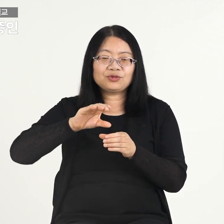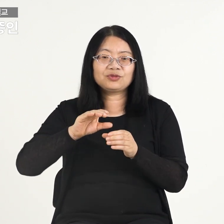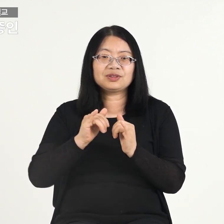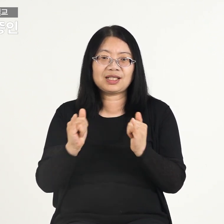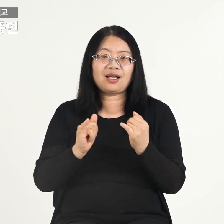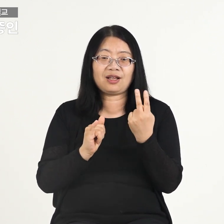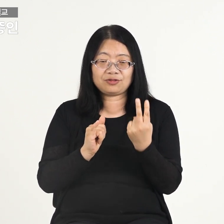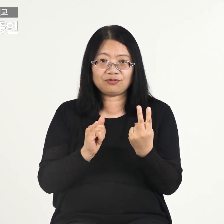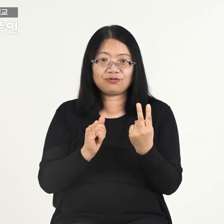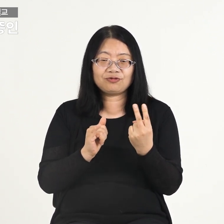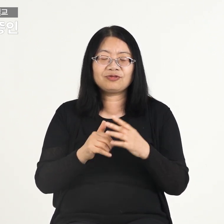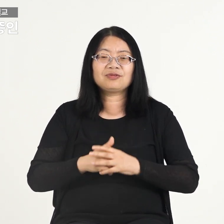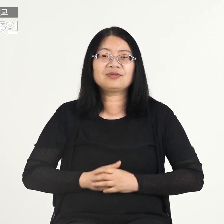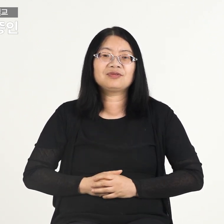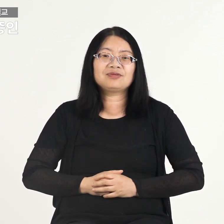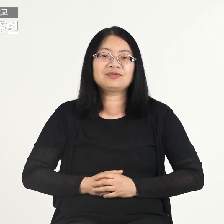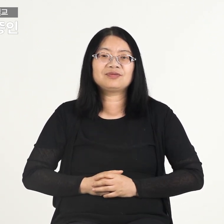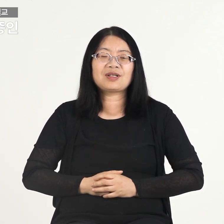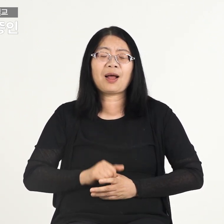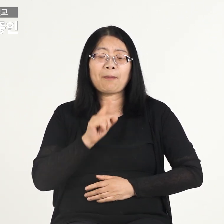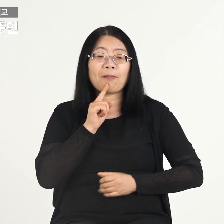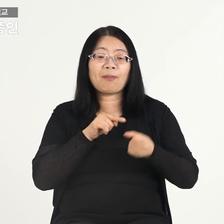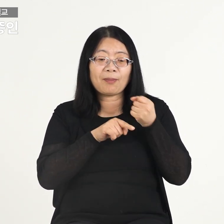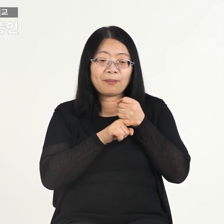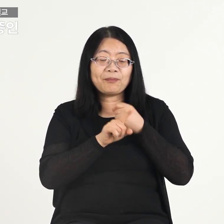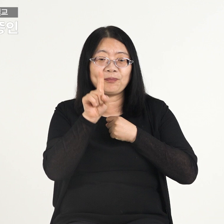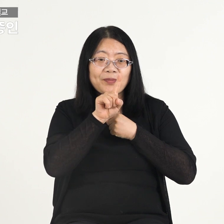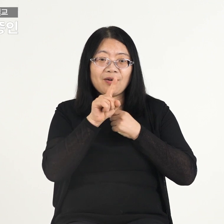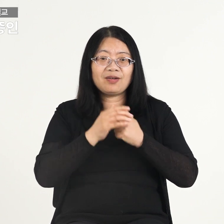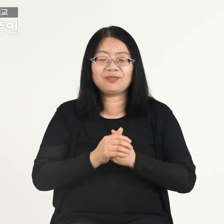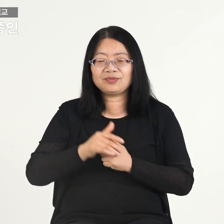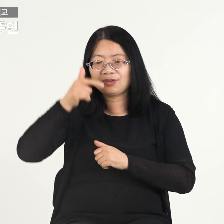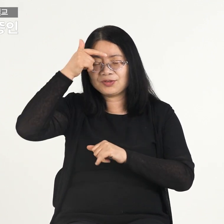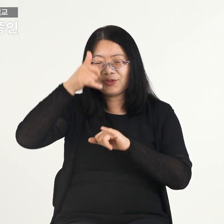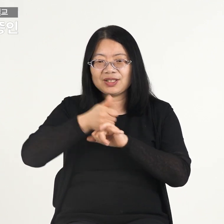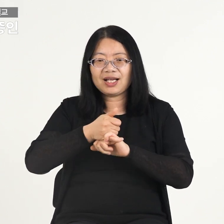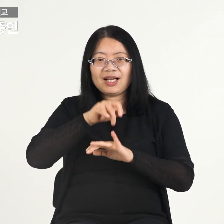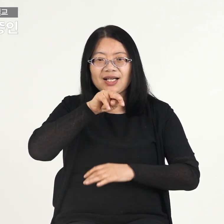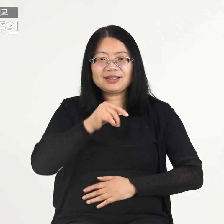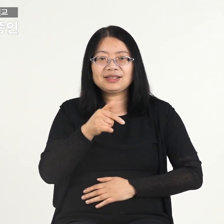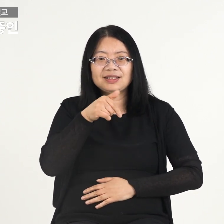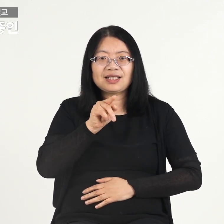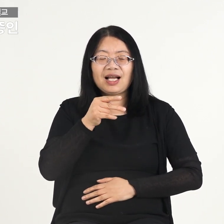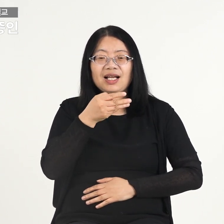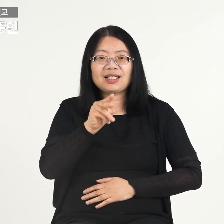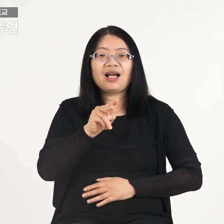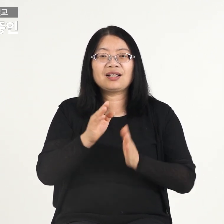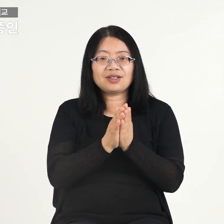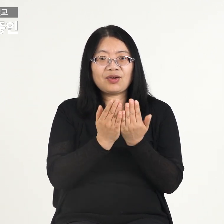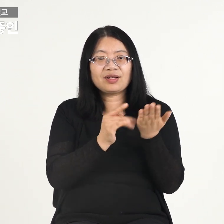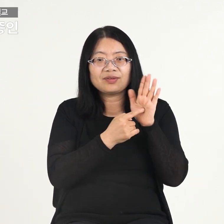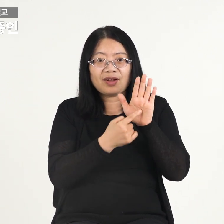둘. 이 말은 구약 스가랴서에 나오는